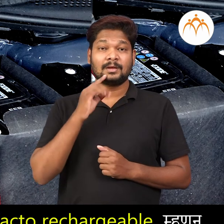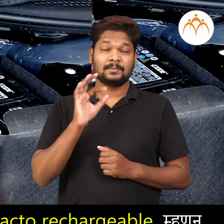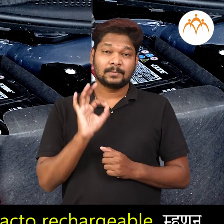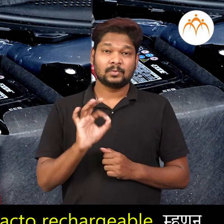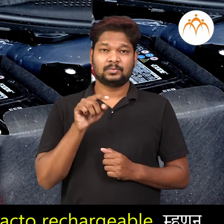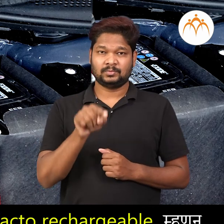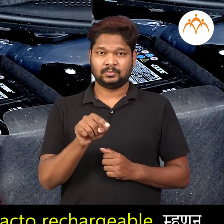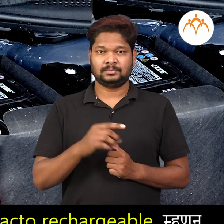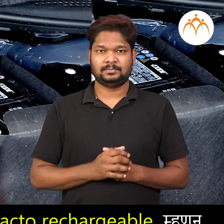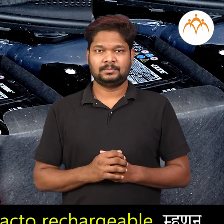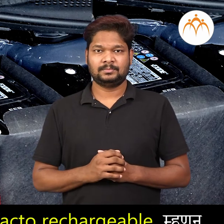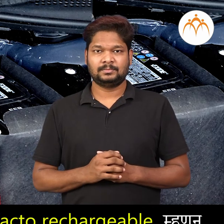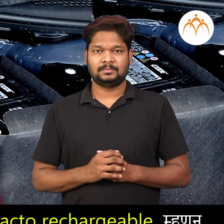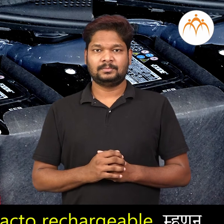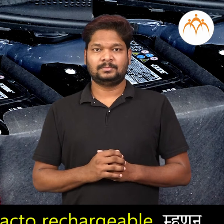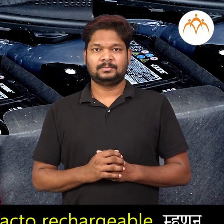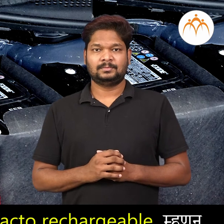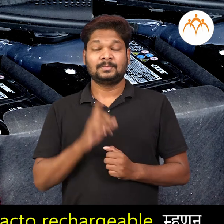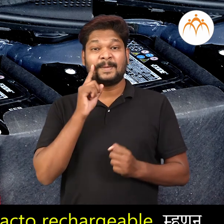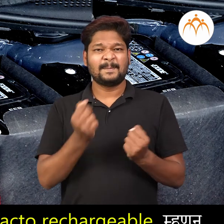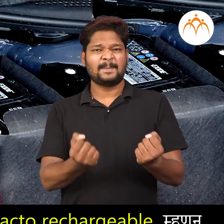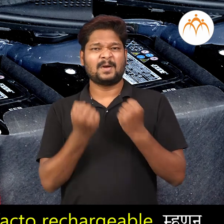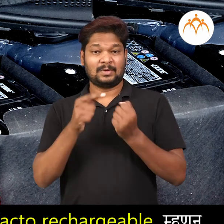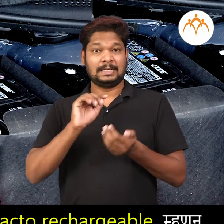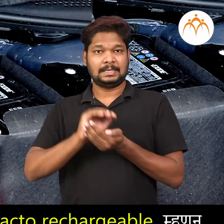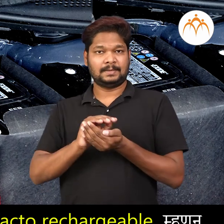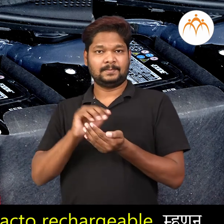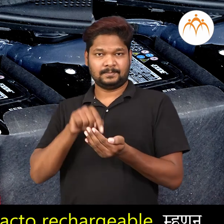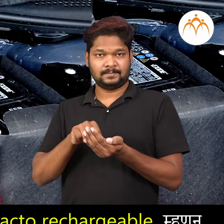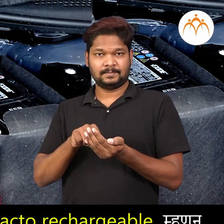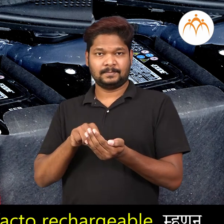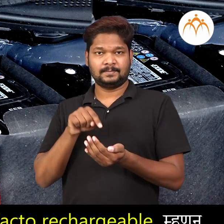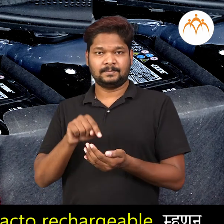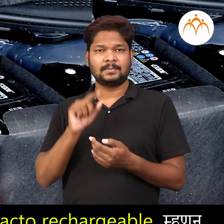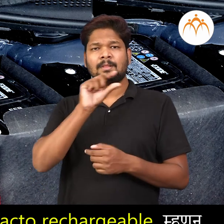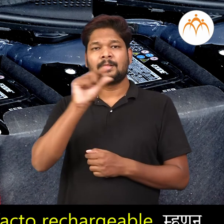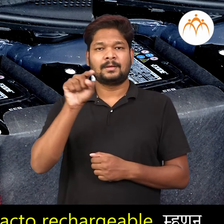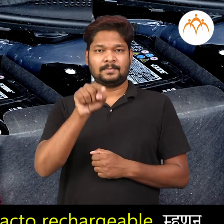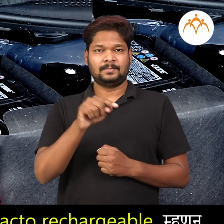पुनर्भरित ऊर्जा संसाधन टूर्स